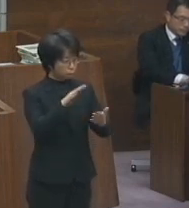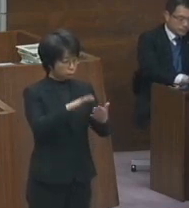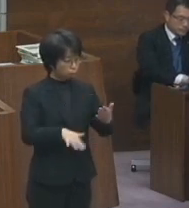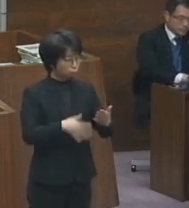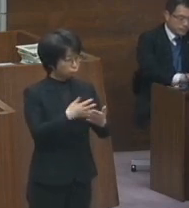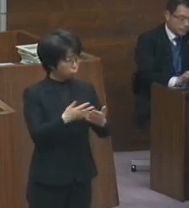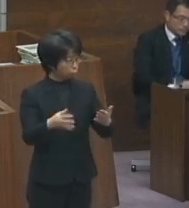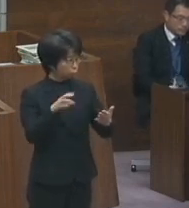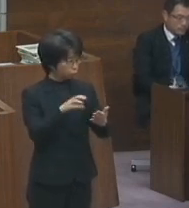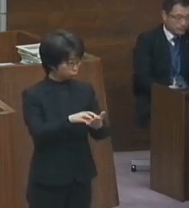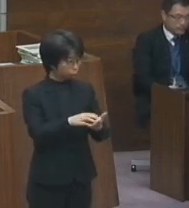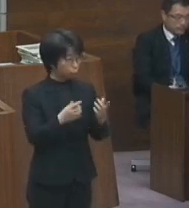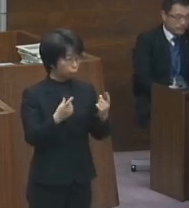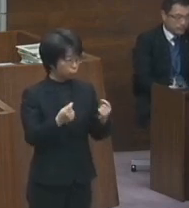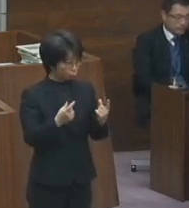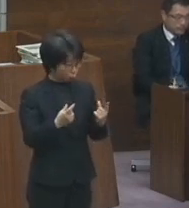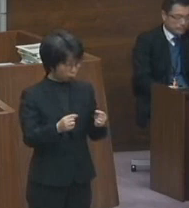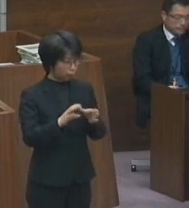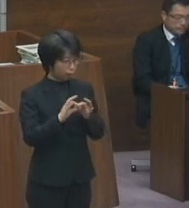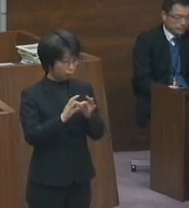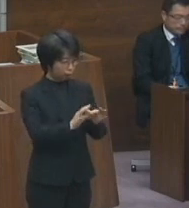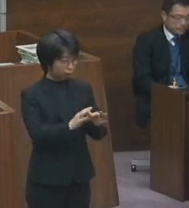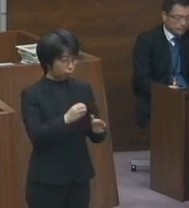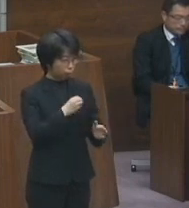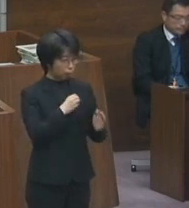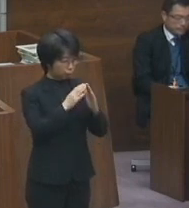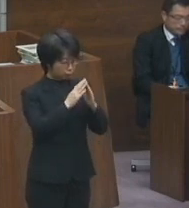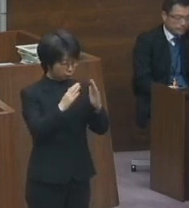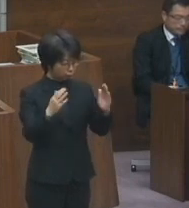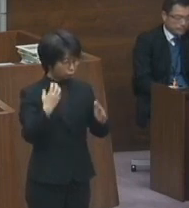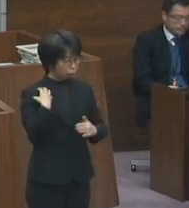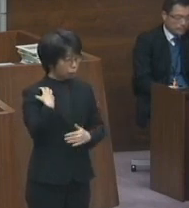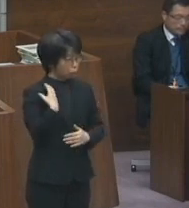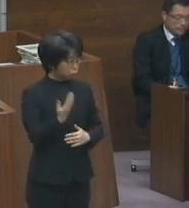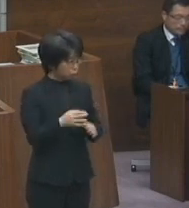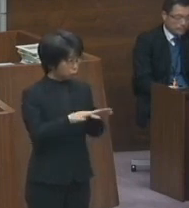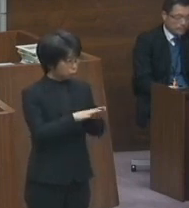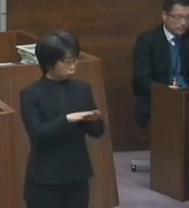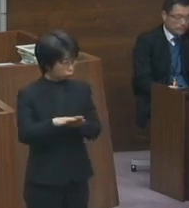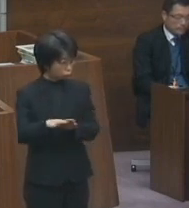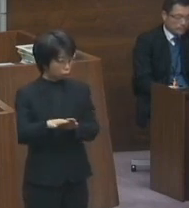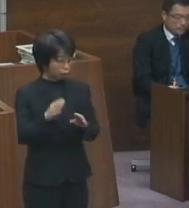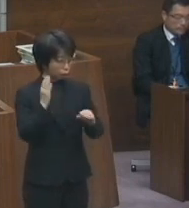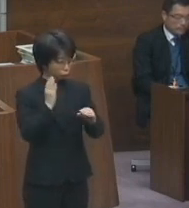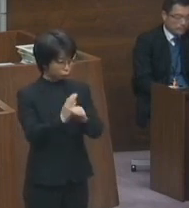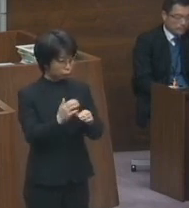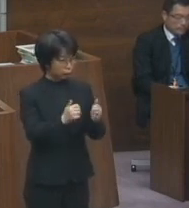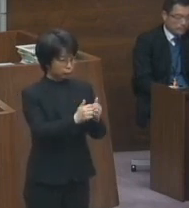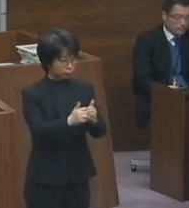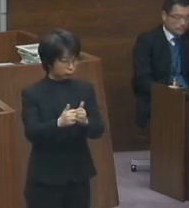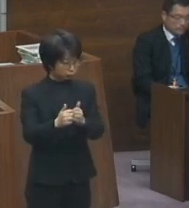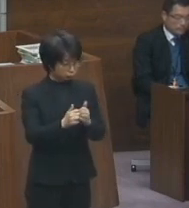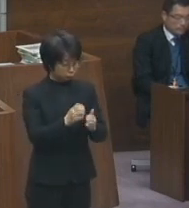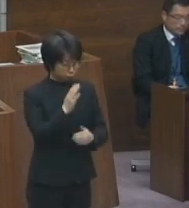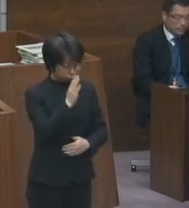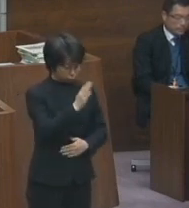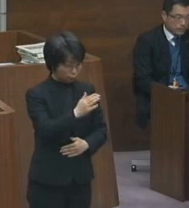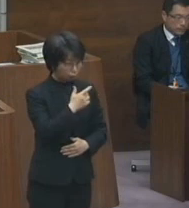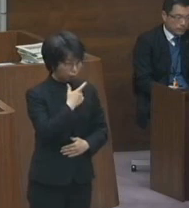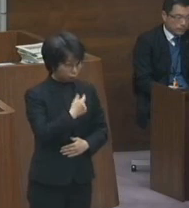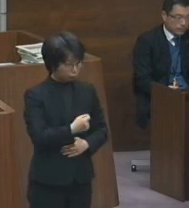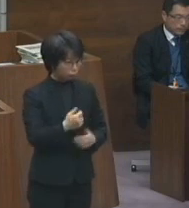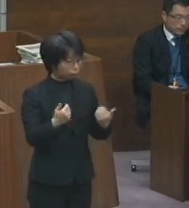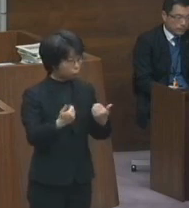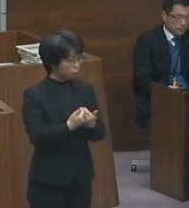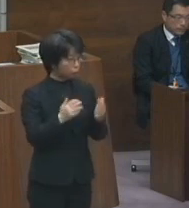記載のとおり、それぞれ関係委員会に付託し、休会中ご審議願うことにいたしたいと思いますが、これ